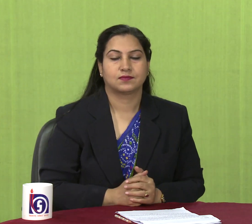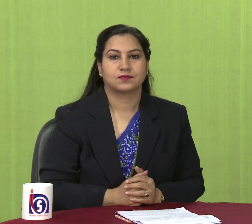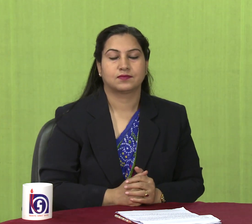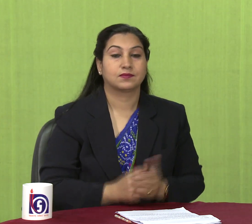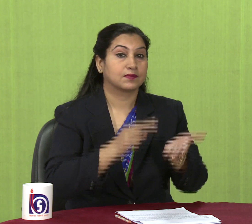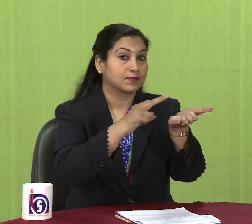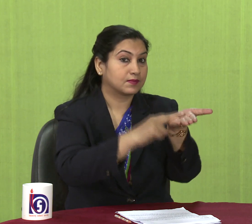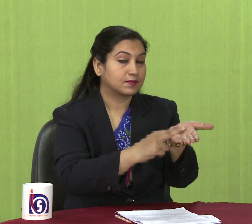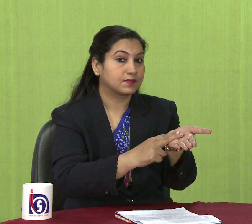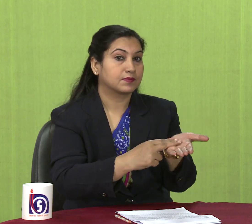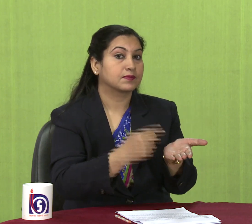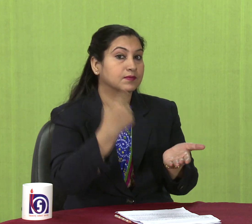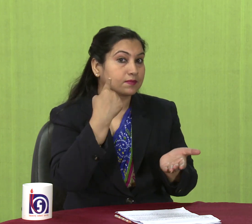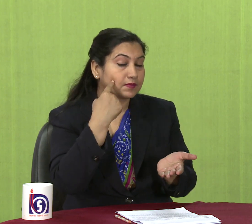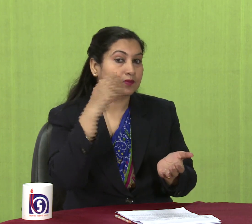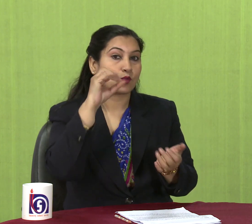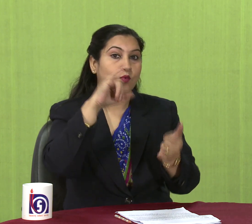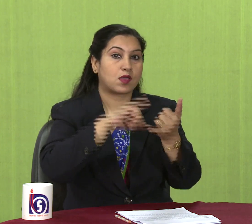राष्ट्रीय मुक्त विद्यालयी शिक्षा संस्थान के